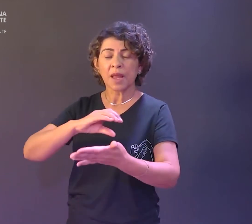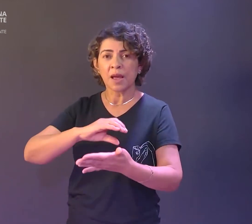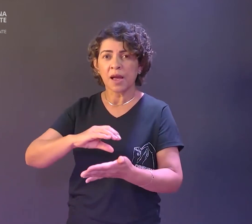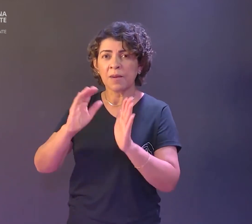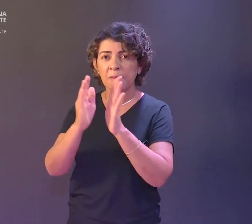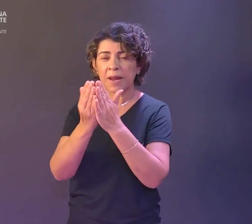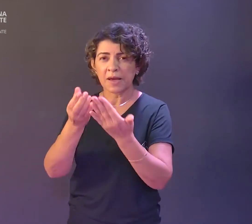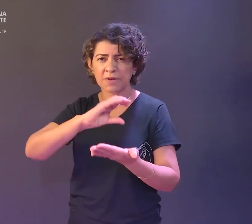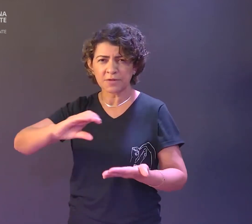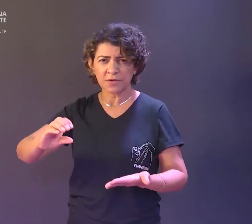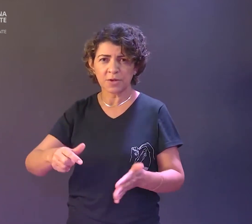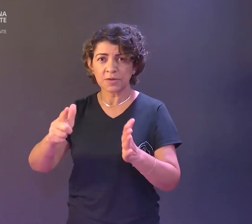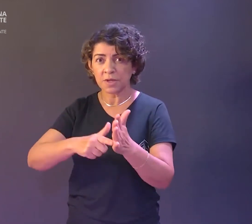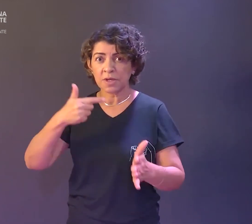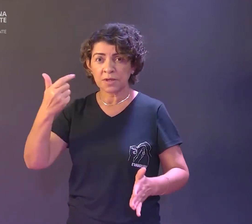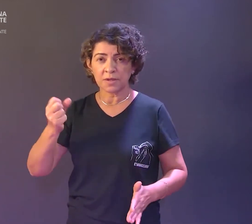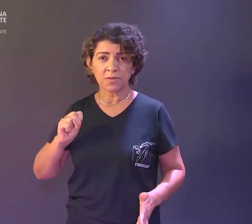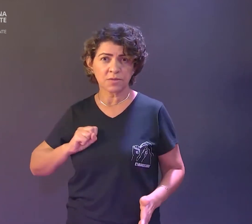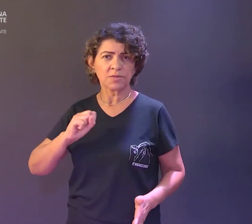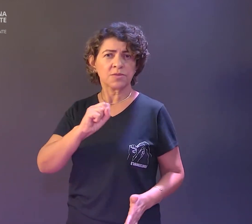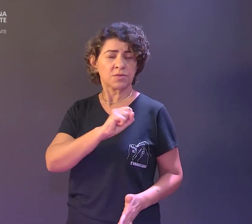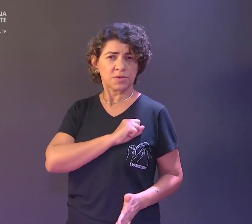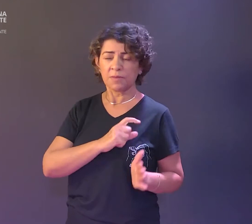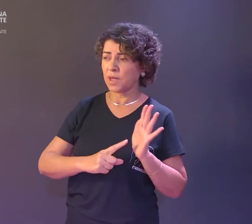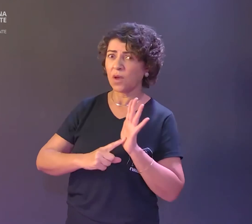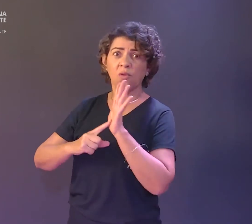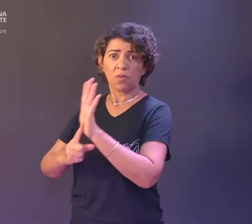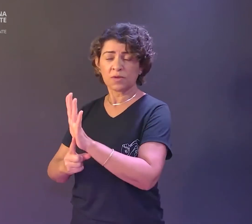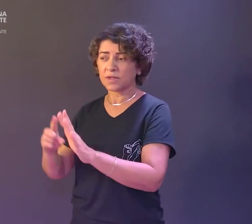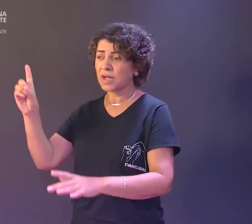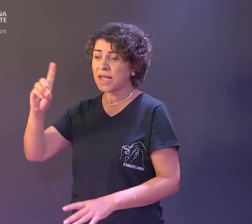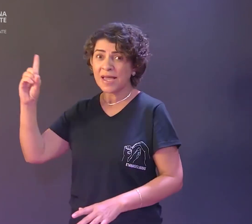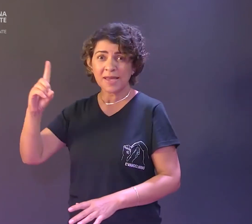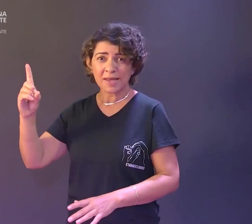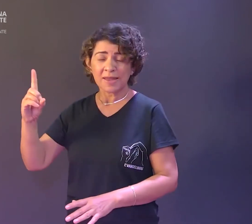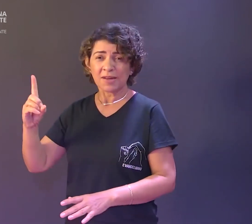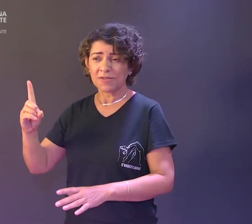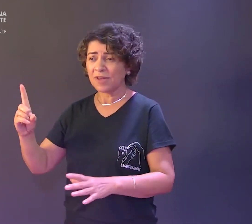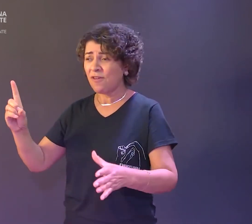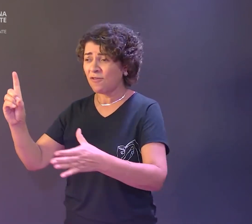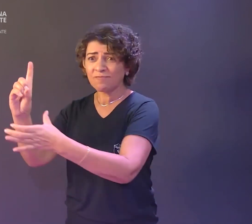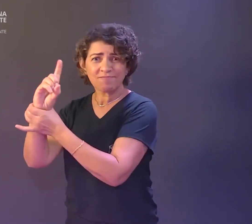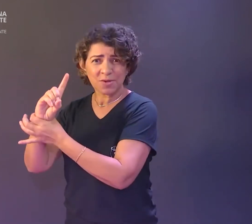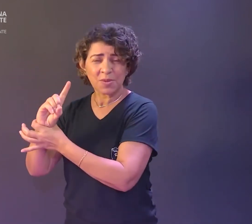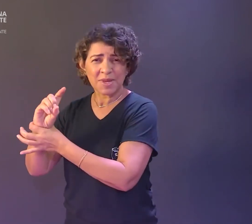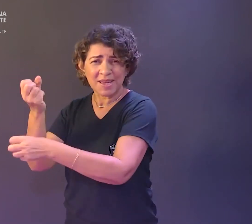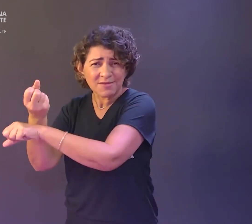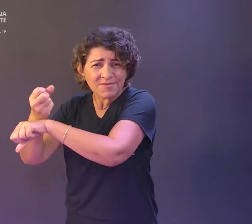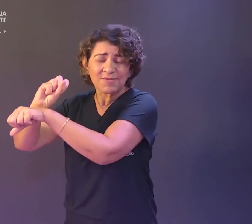dominar pelo desejo de possuir a mulher de outro homem. Ao observar Betseba tomando